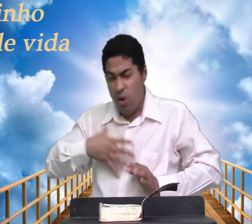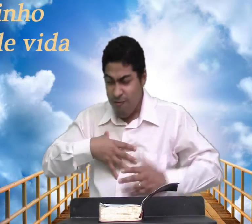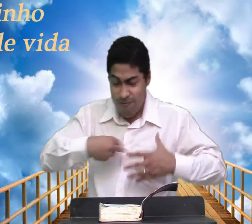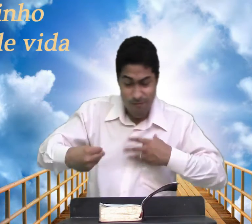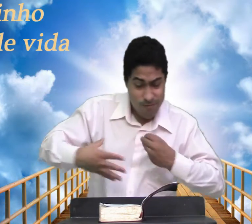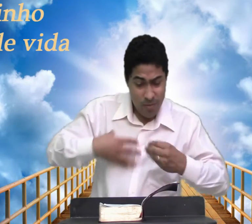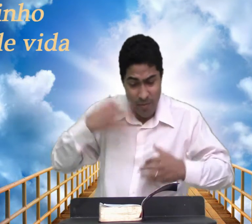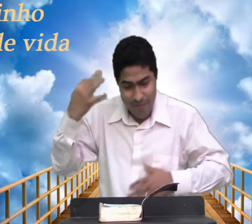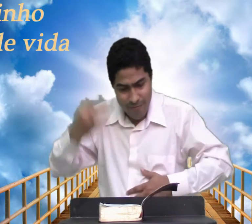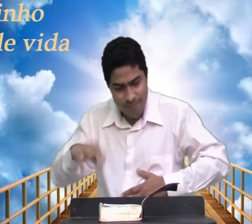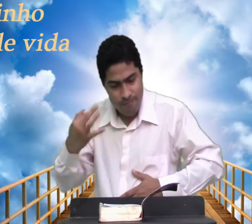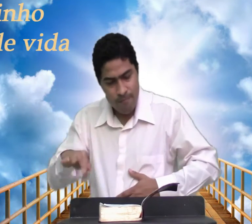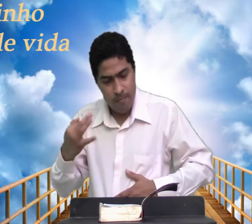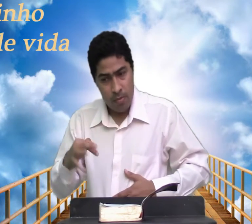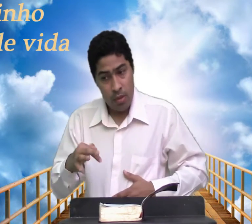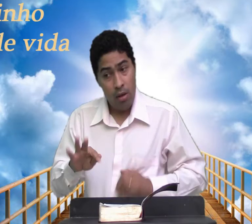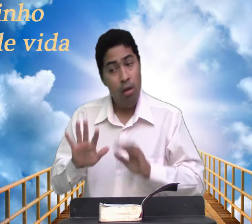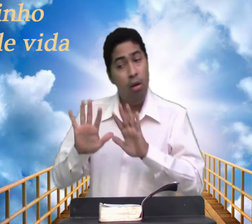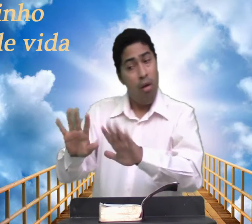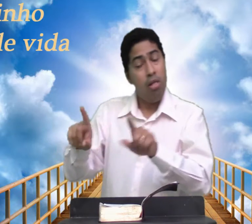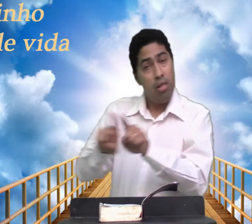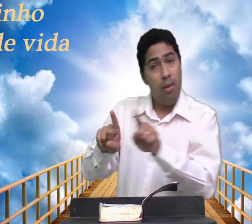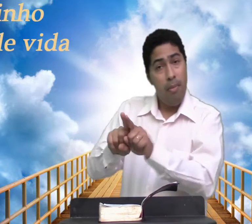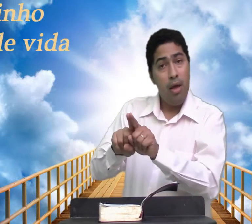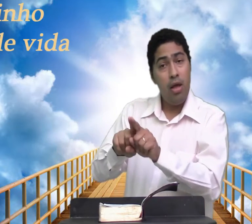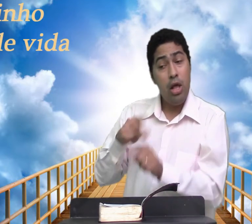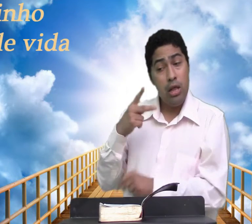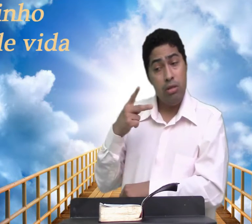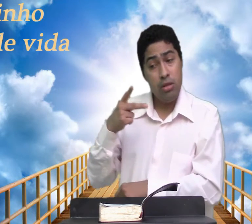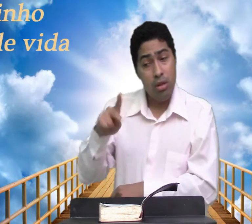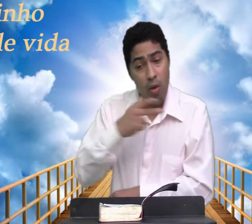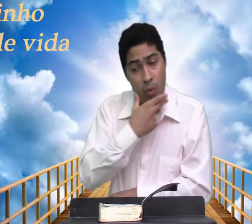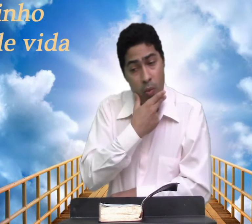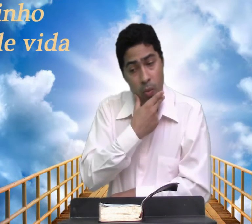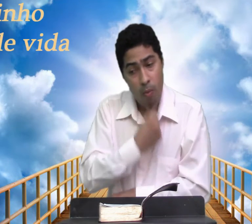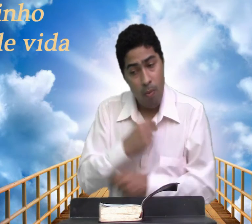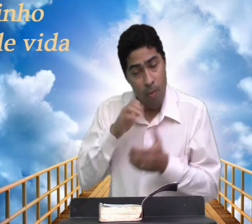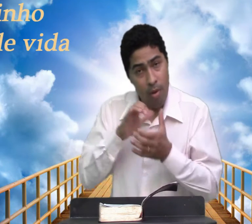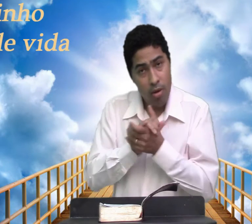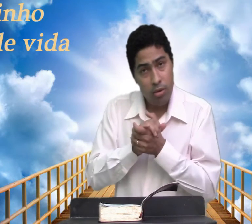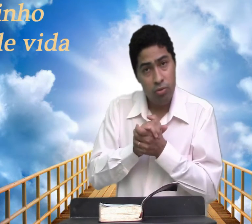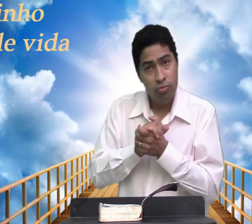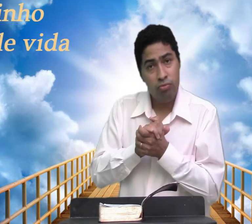dores. E outra coisa, é dito a ela que o homem